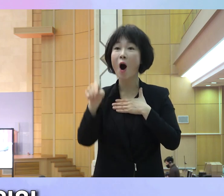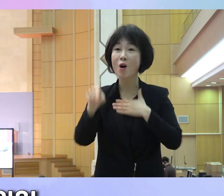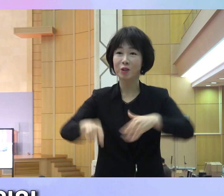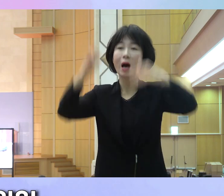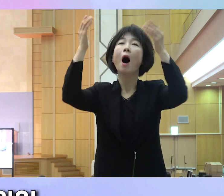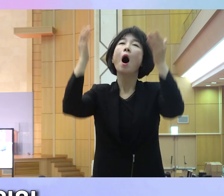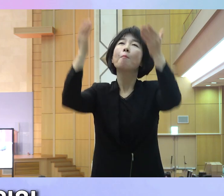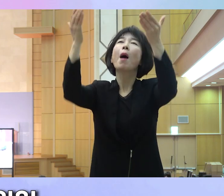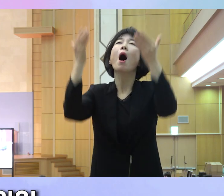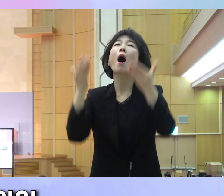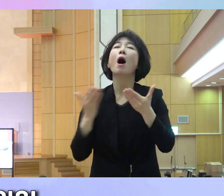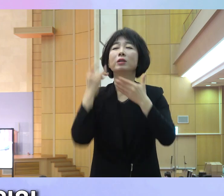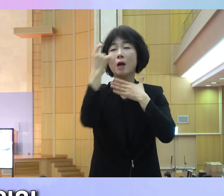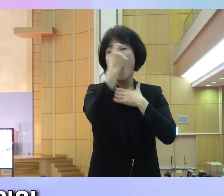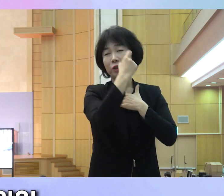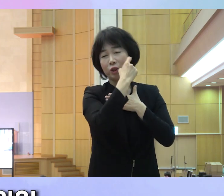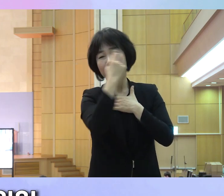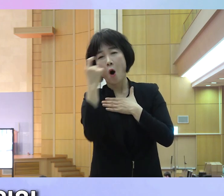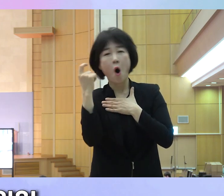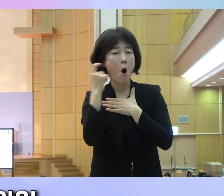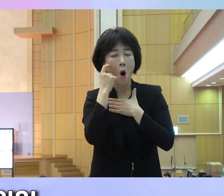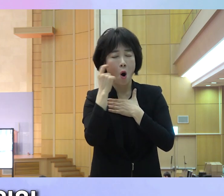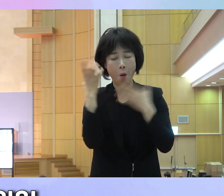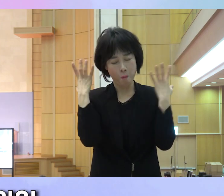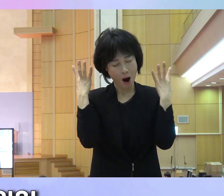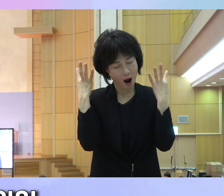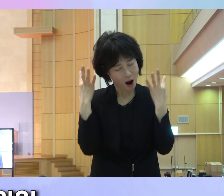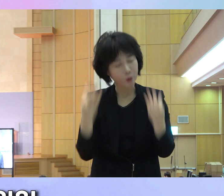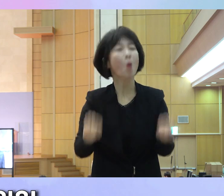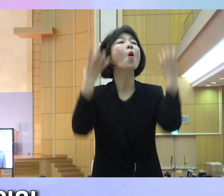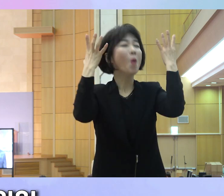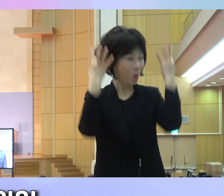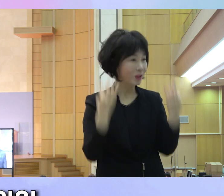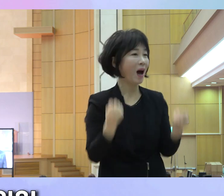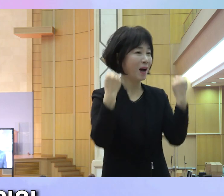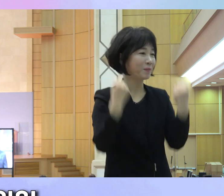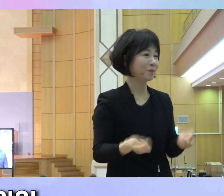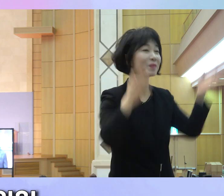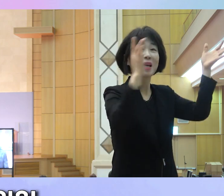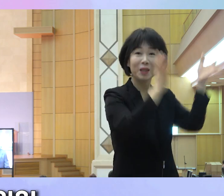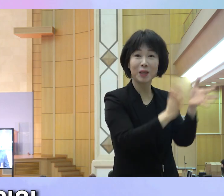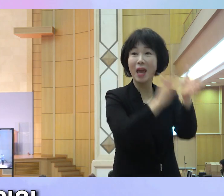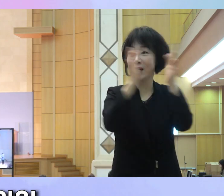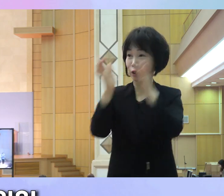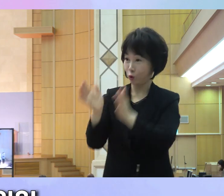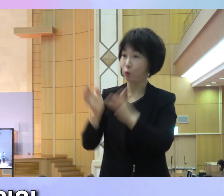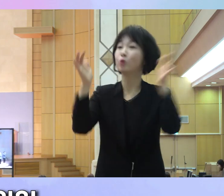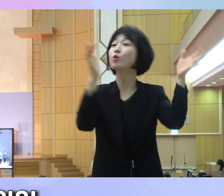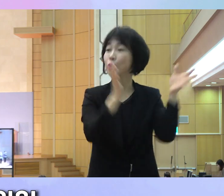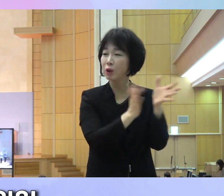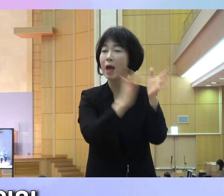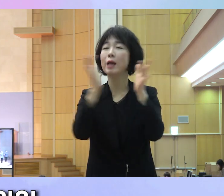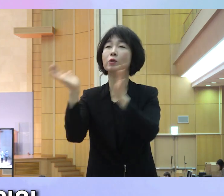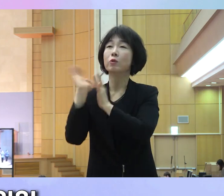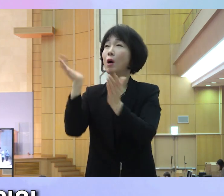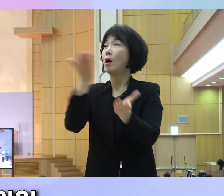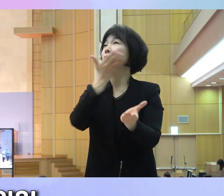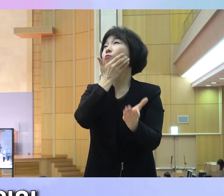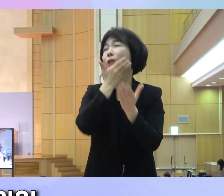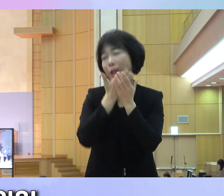믿는 것은 받은 증거만 보다. 예수